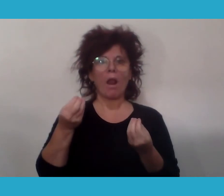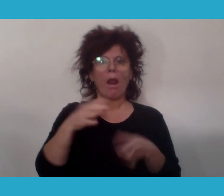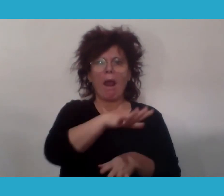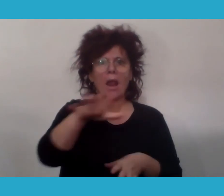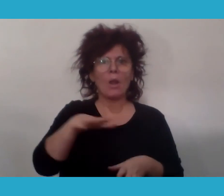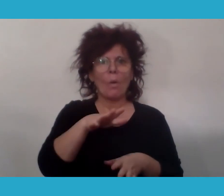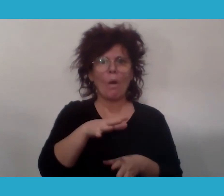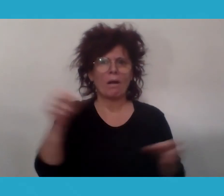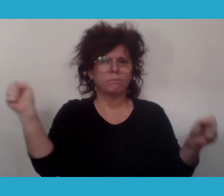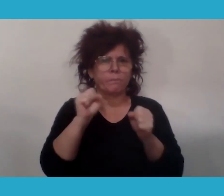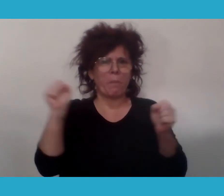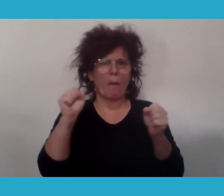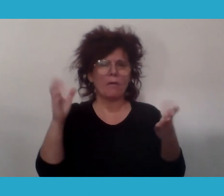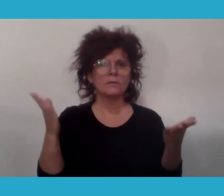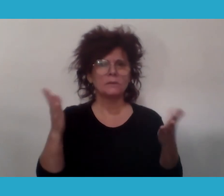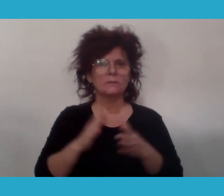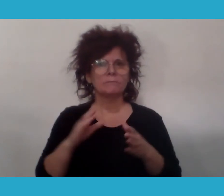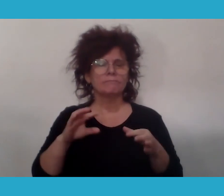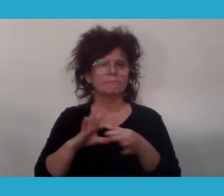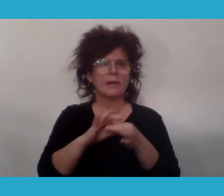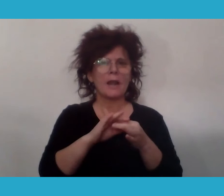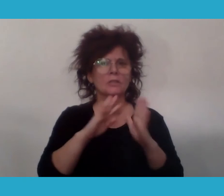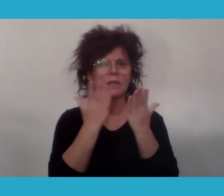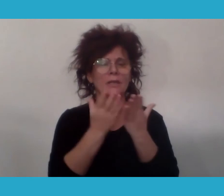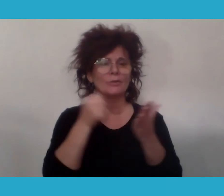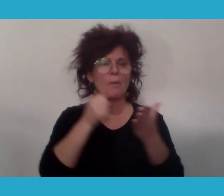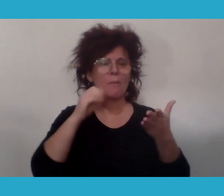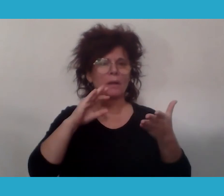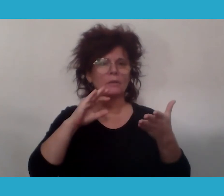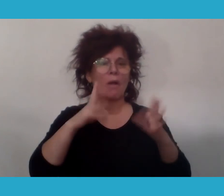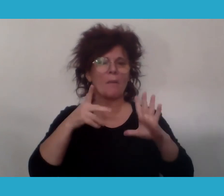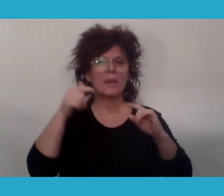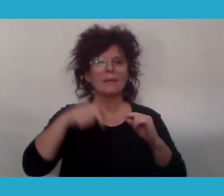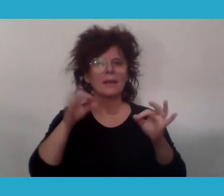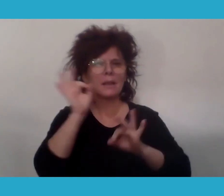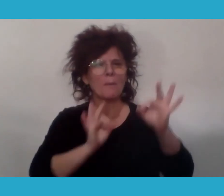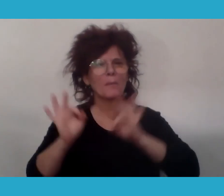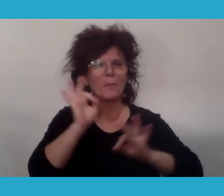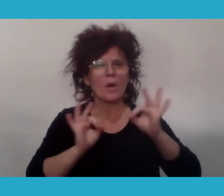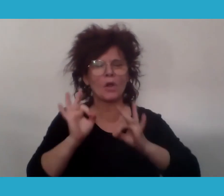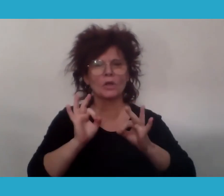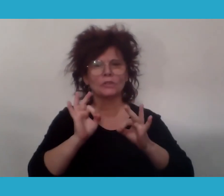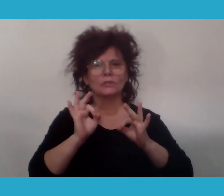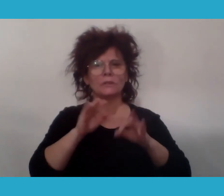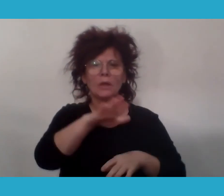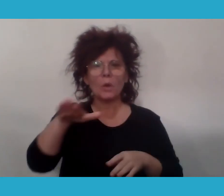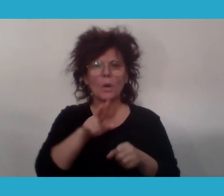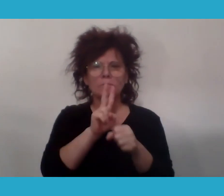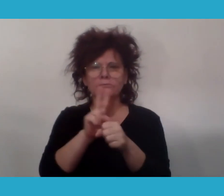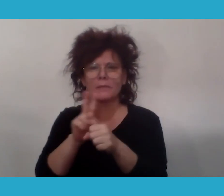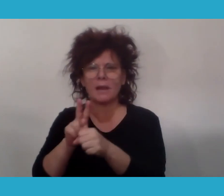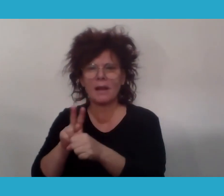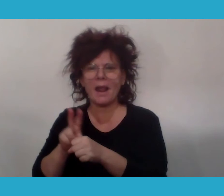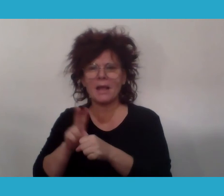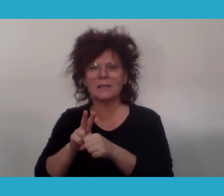el oeste para efectuar esta vía. Respecto al estudio de impacto ambiental, hace referencia clara a que este proyecto afectaría reservas especialmente